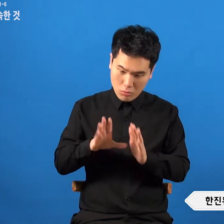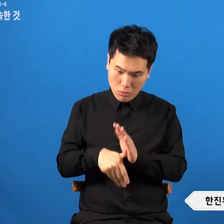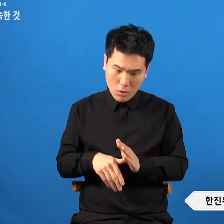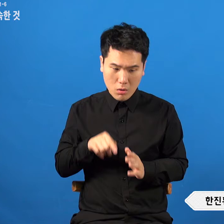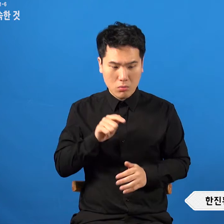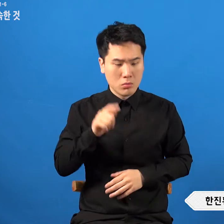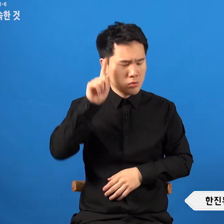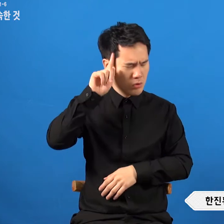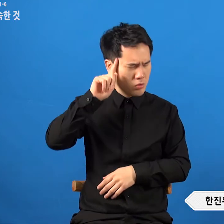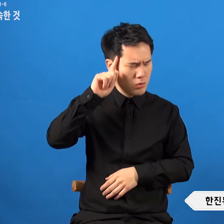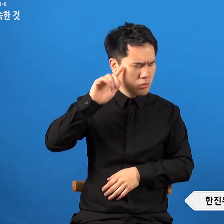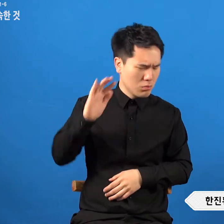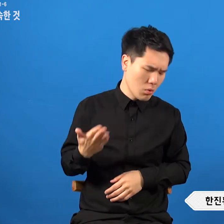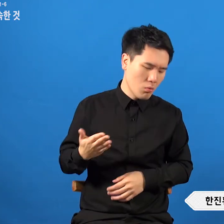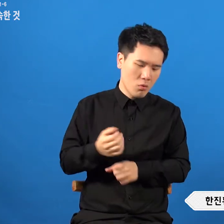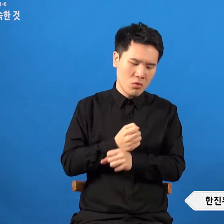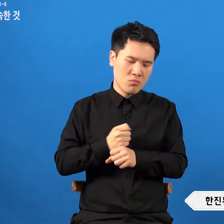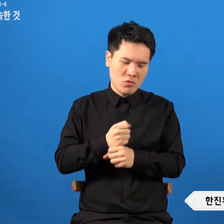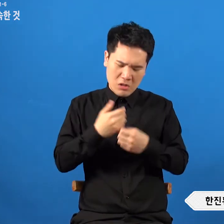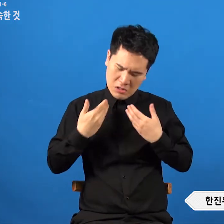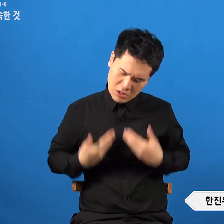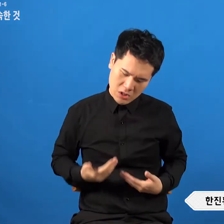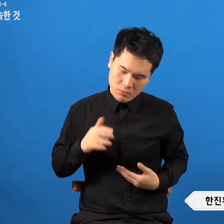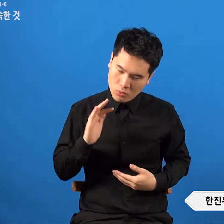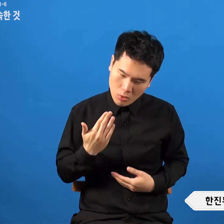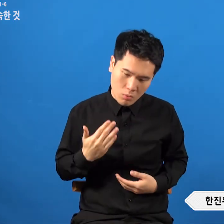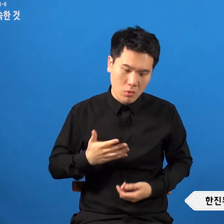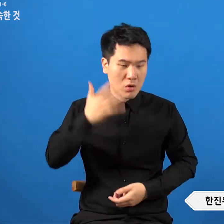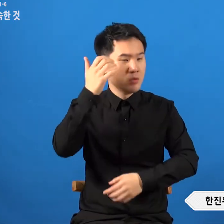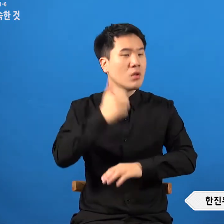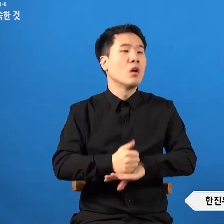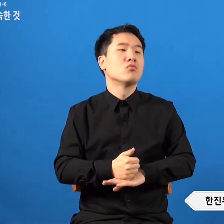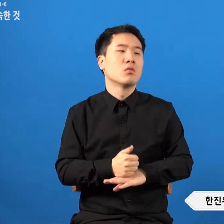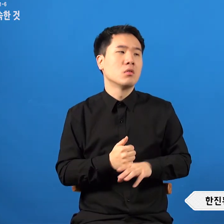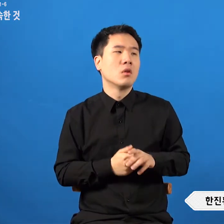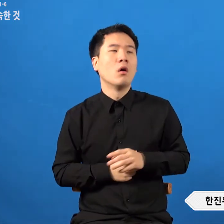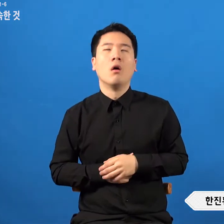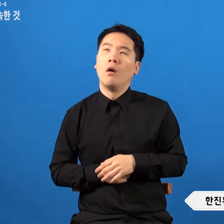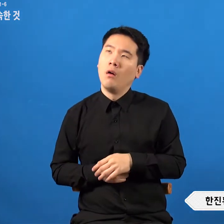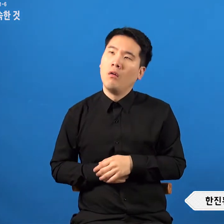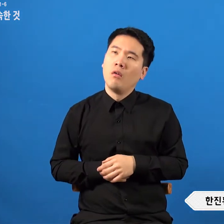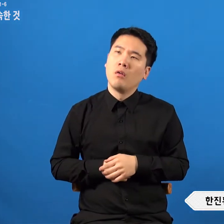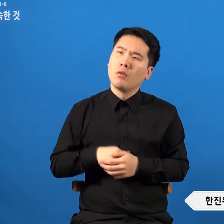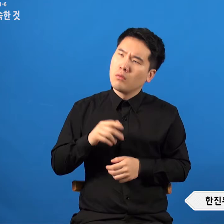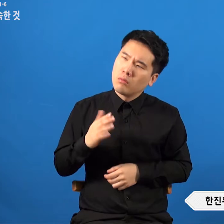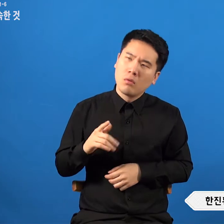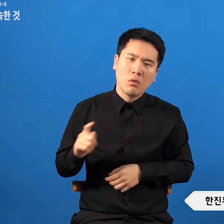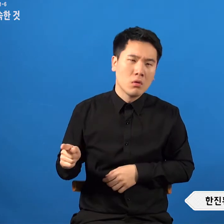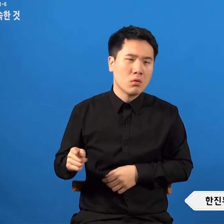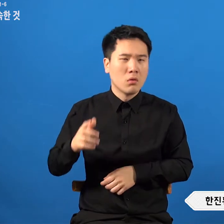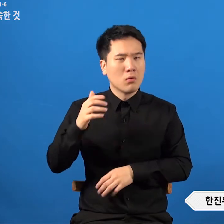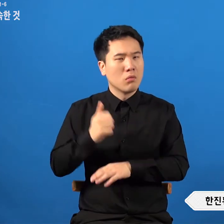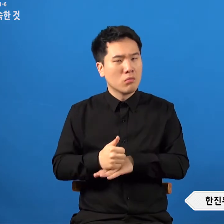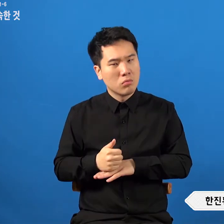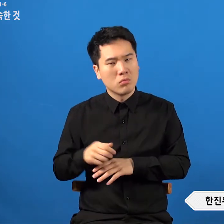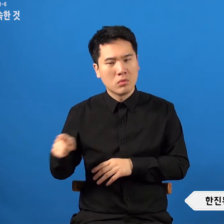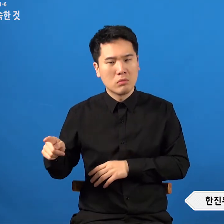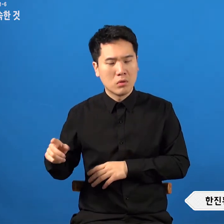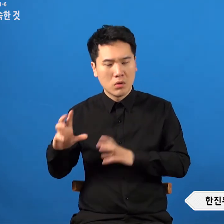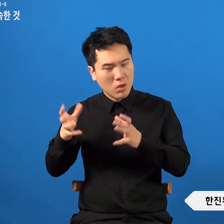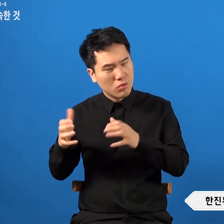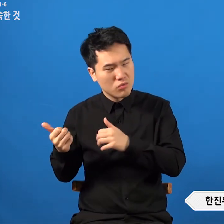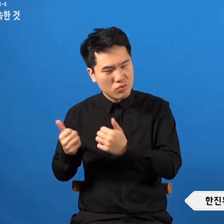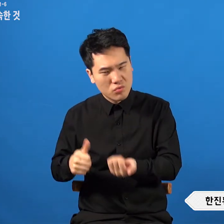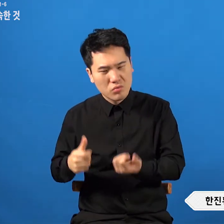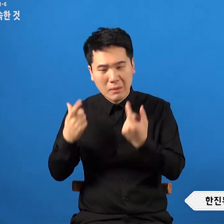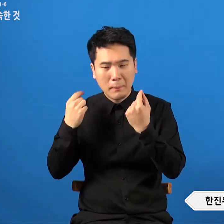그게 스트레스가 되고 무거운 짐이 되고 나중에는 막 벙벙해서 이거 어떻게 백날을 해도 끝이